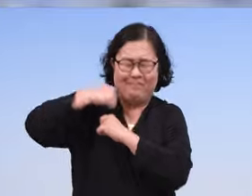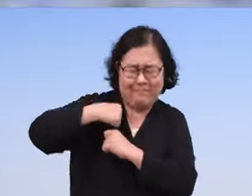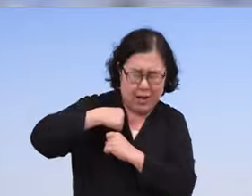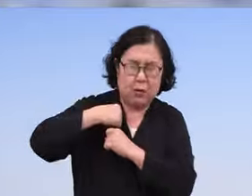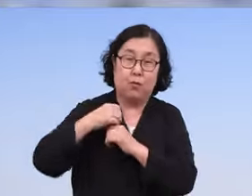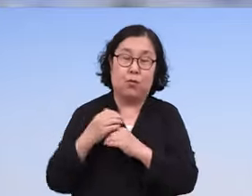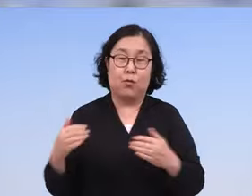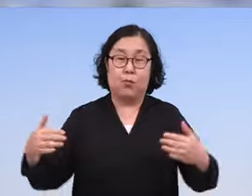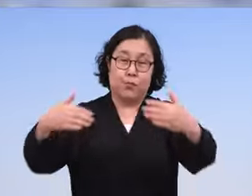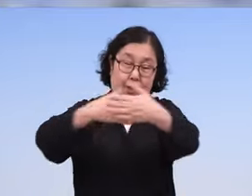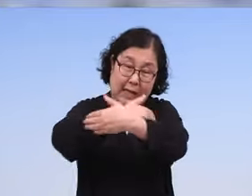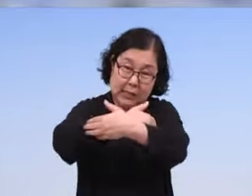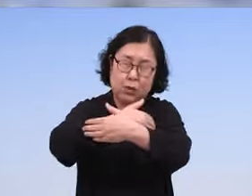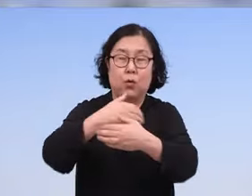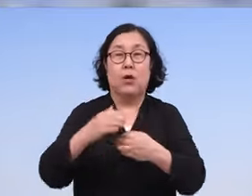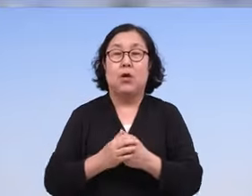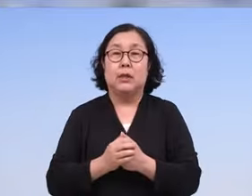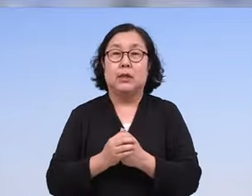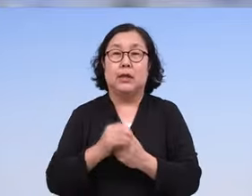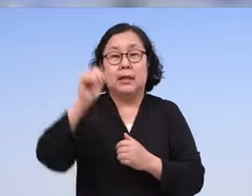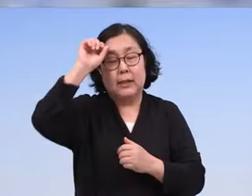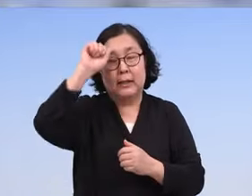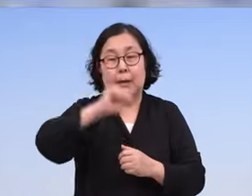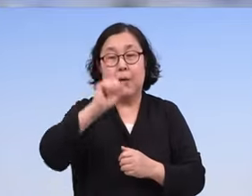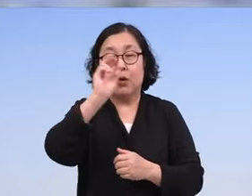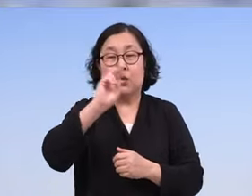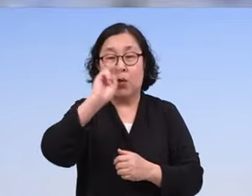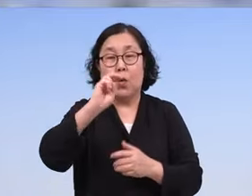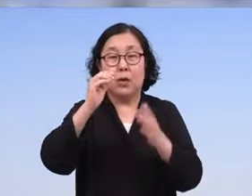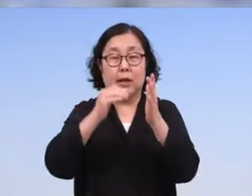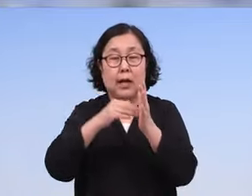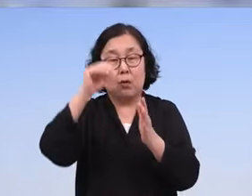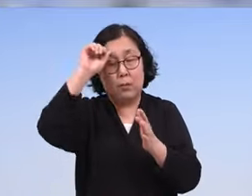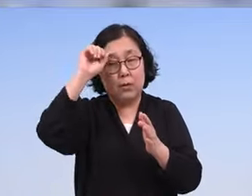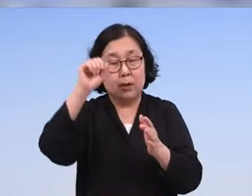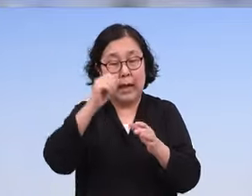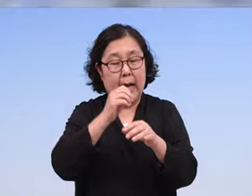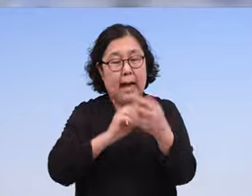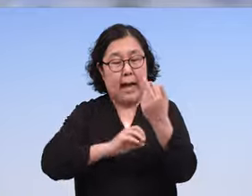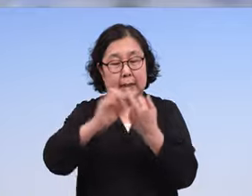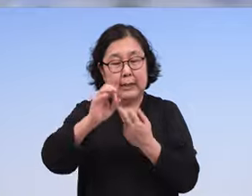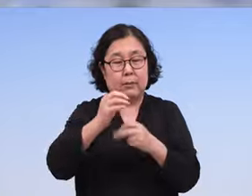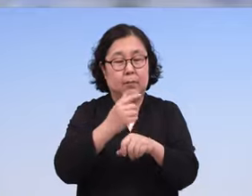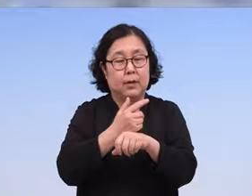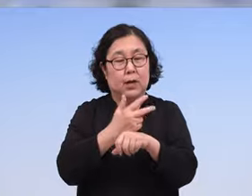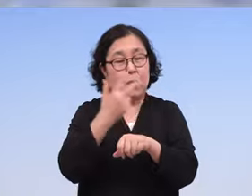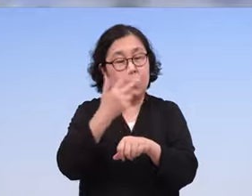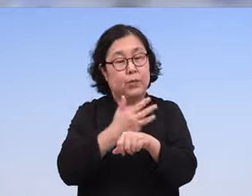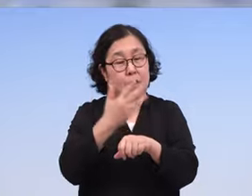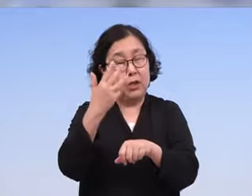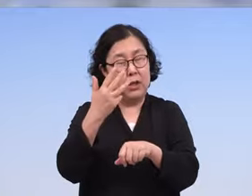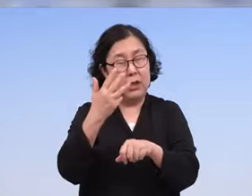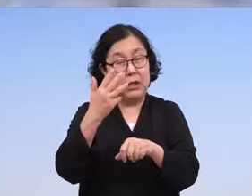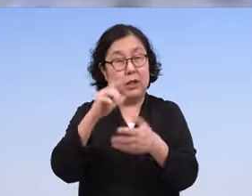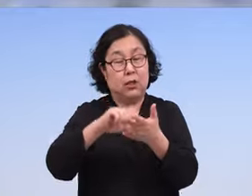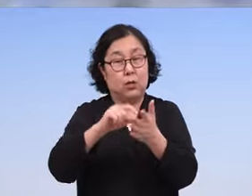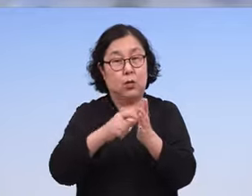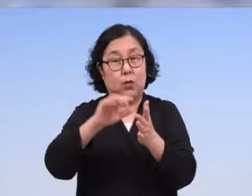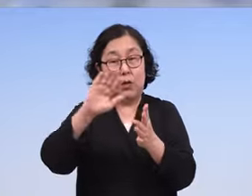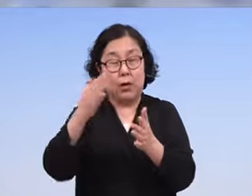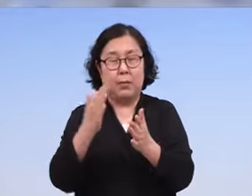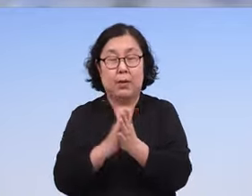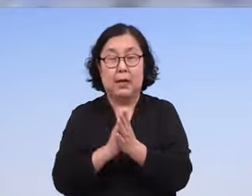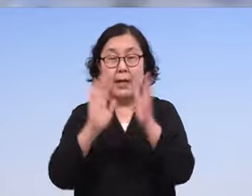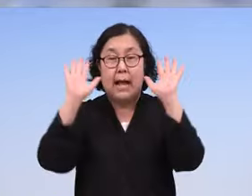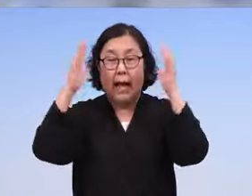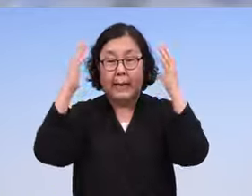보따리 들고, 그리고는 이제 새벽송 다 끝나면은 아침에 한 7시, 8시 교회 모여가지고 이 과자 나누는